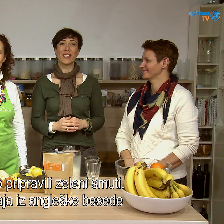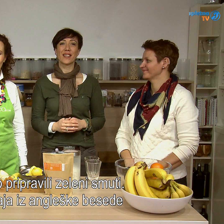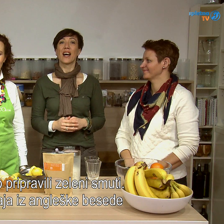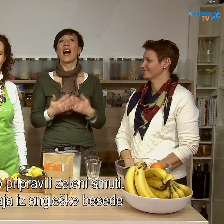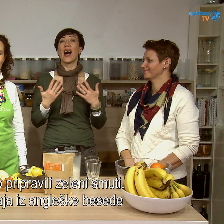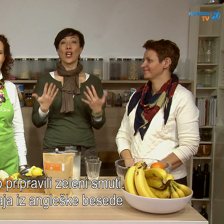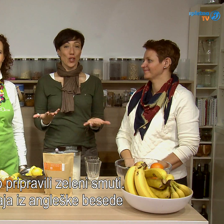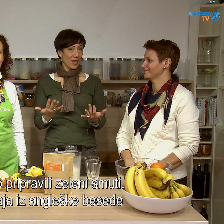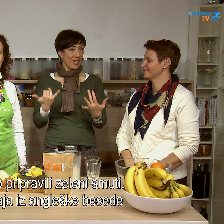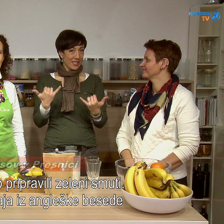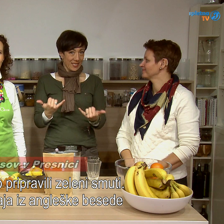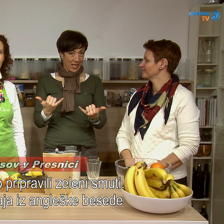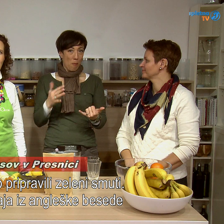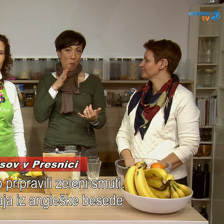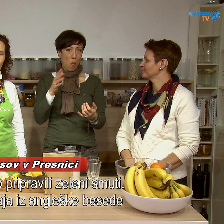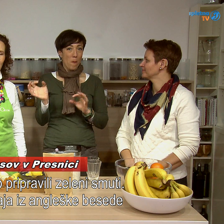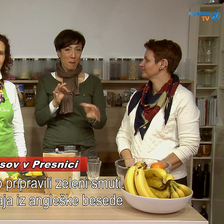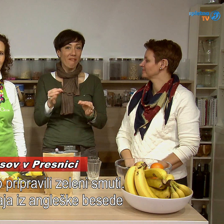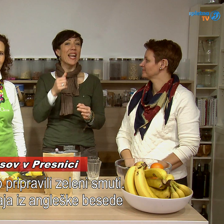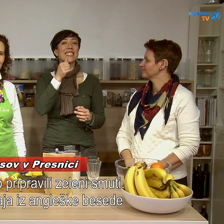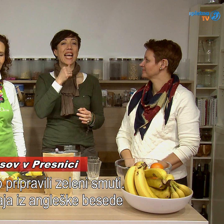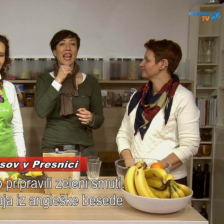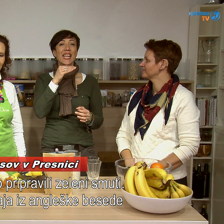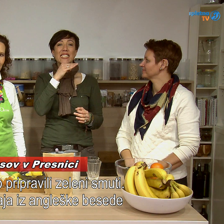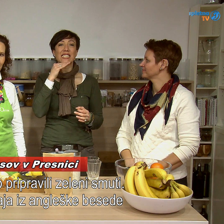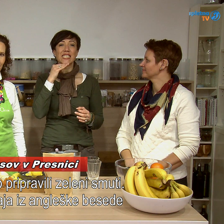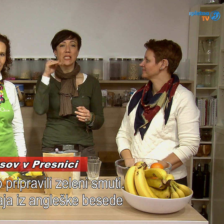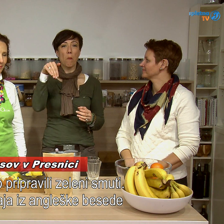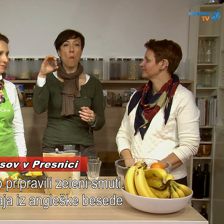Zdaj bomo pripravili zeleni smuti.